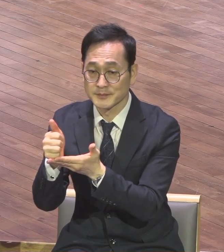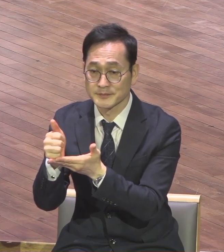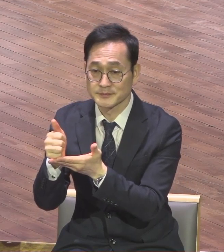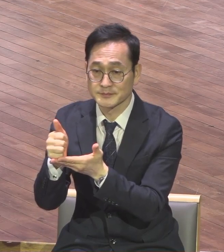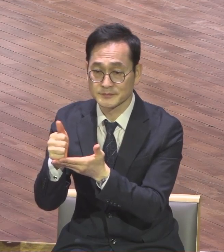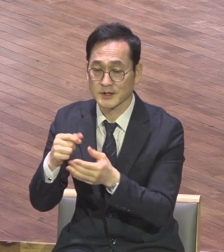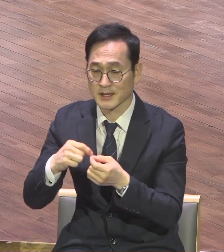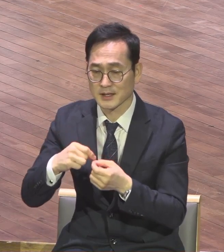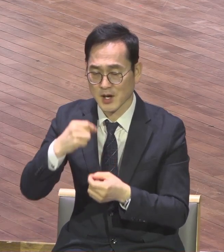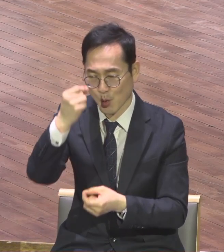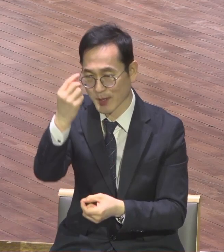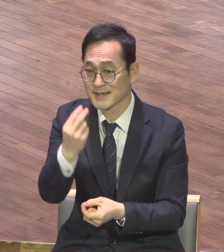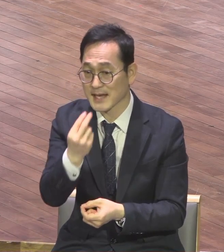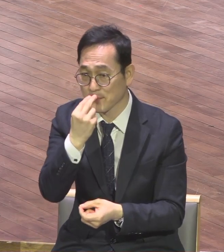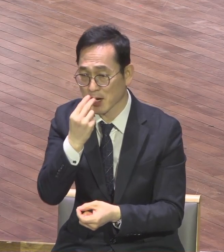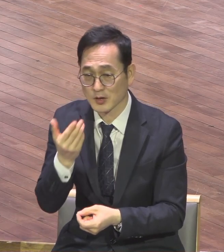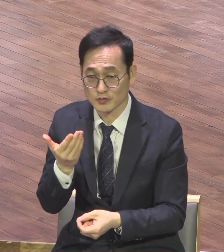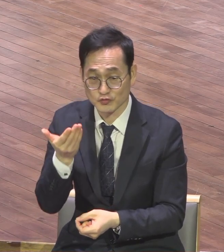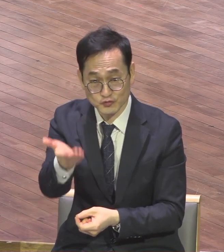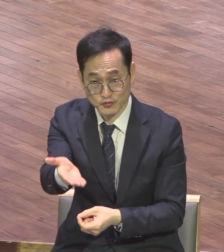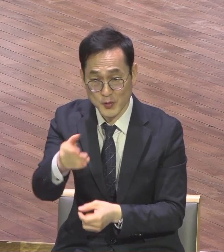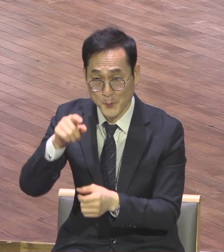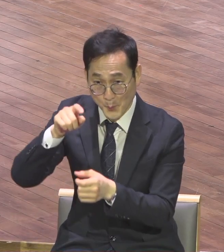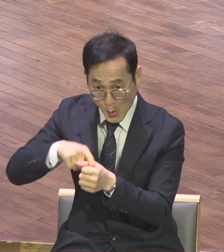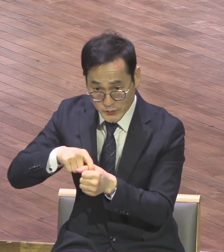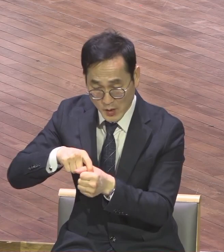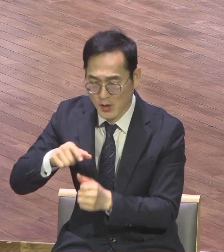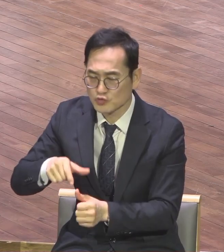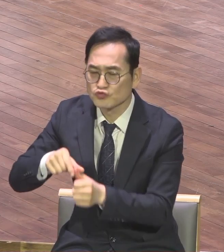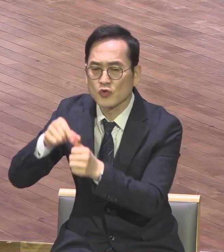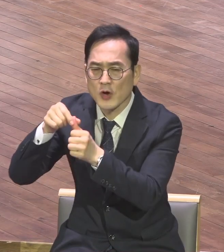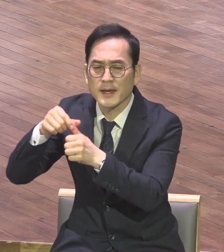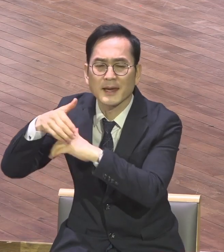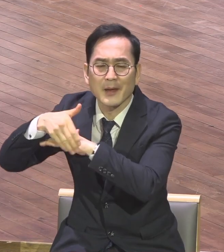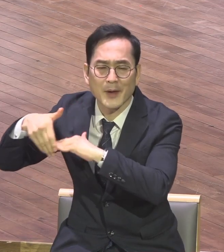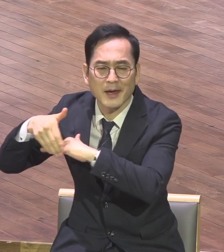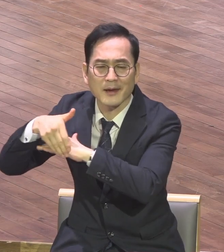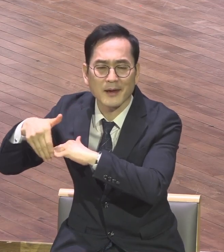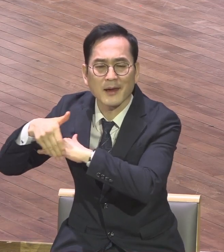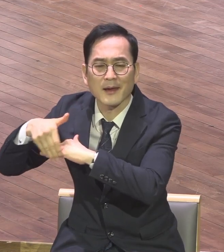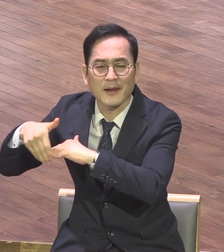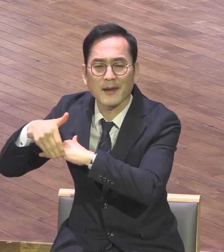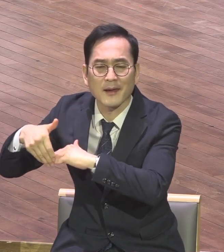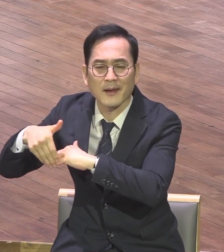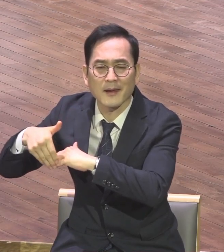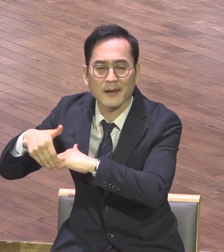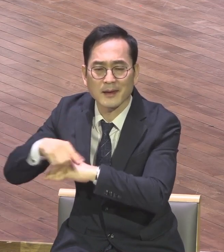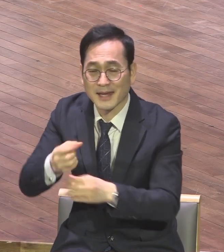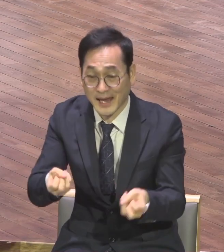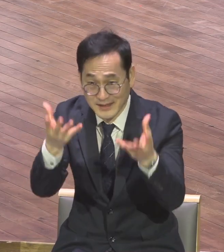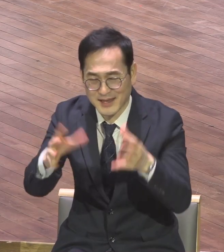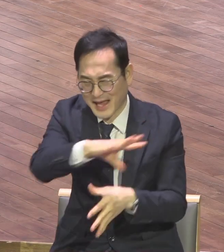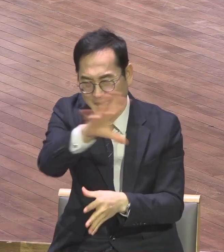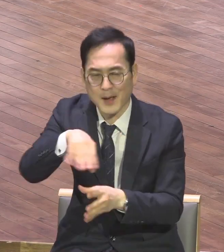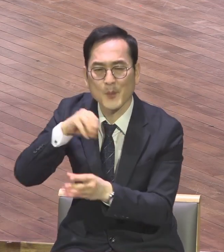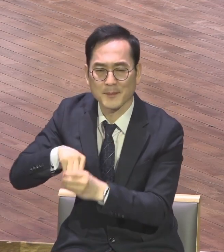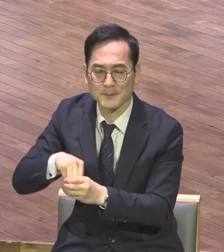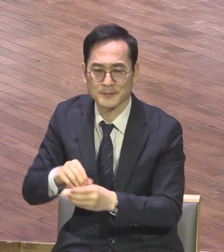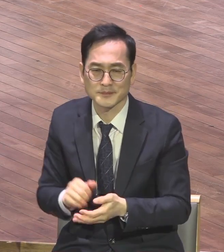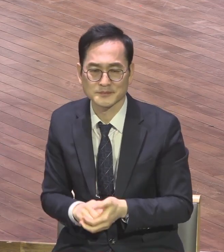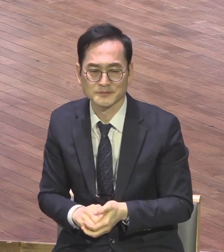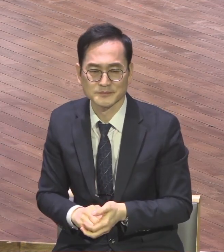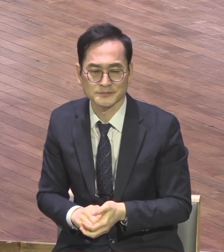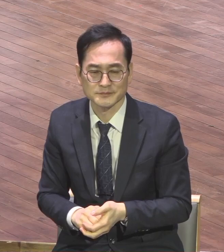영원한 생명을 주시기 위한 이 구원의 이 여정이 다 들어있습니다. 창세기